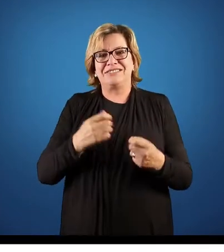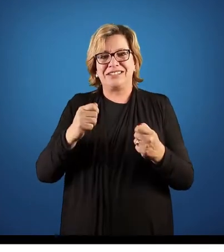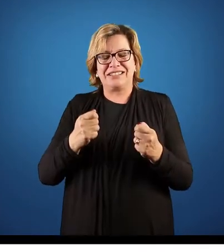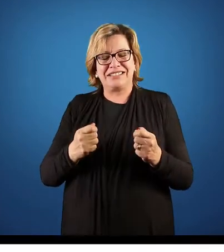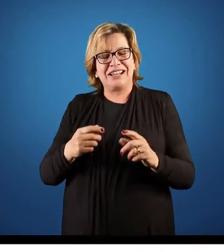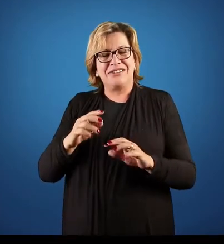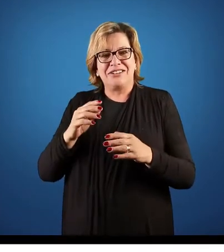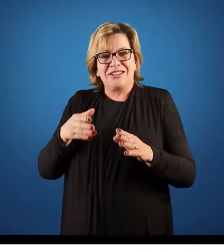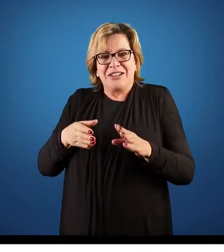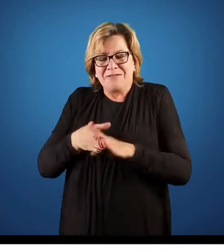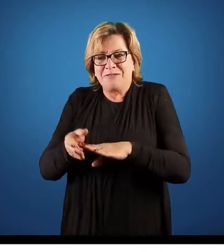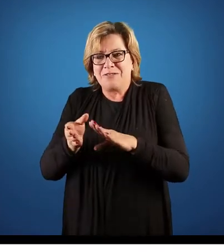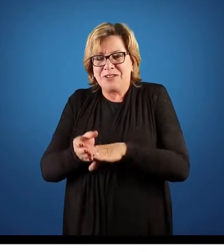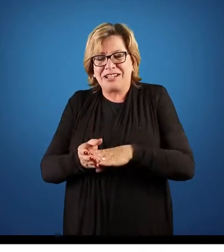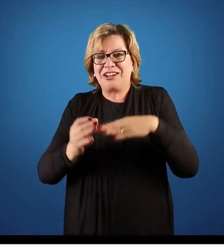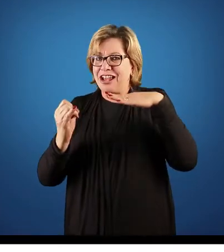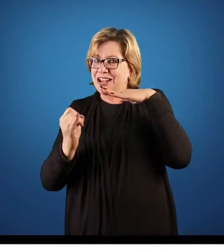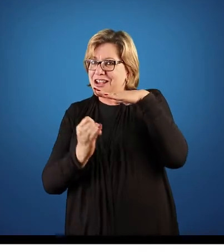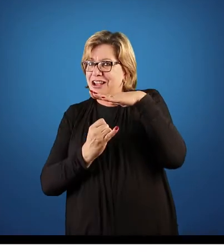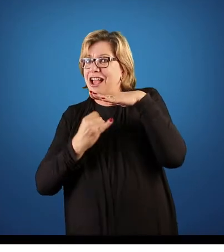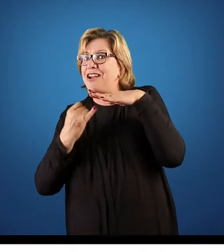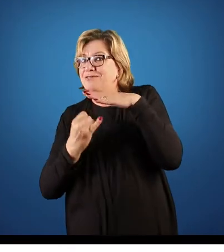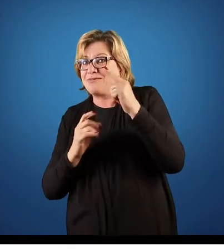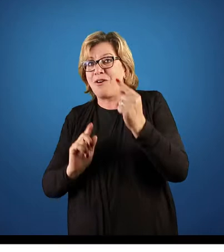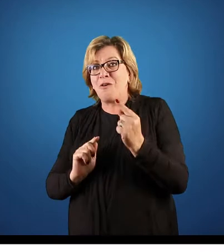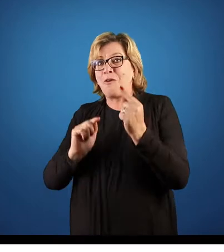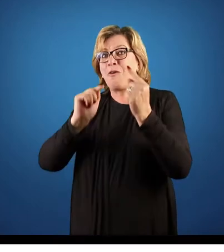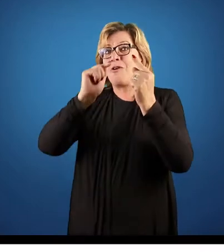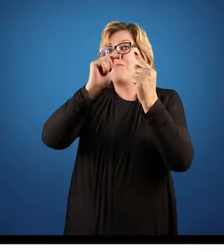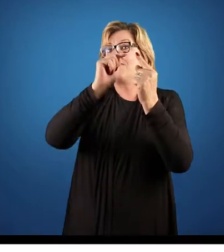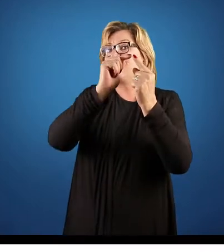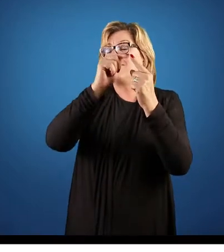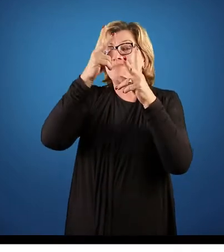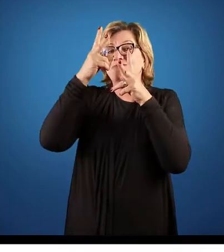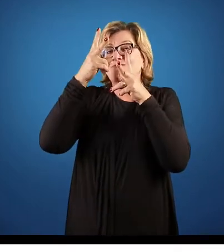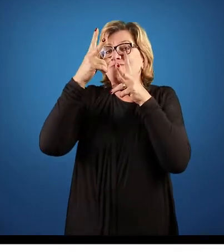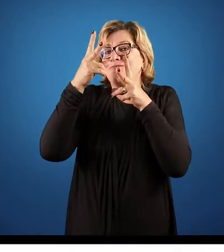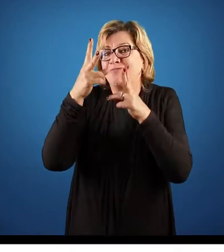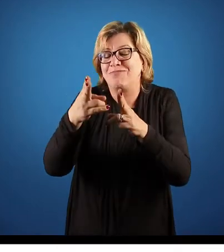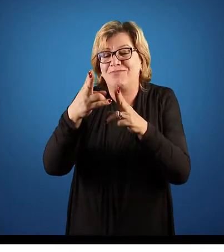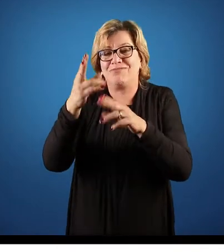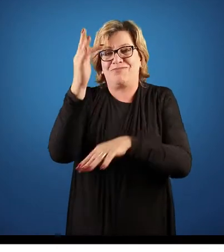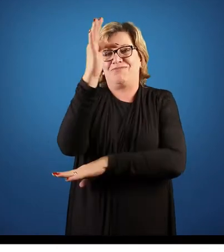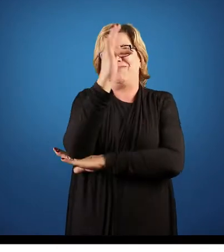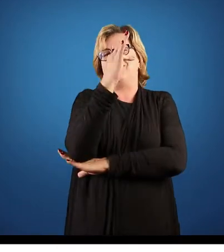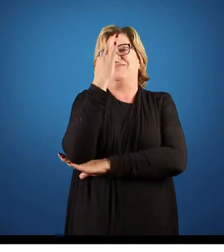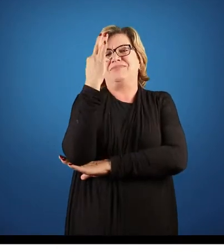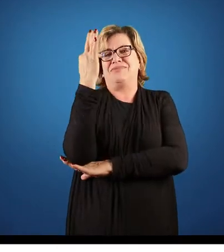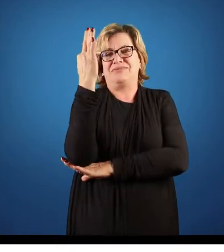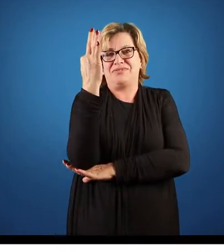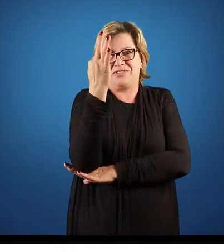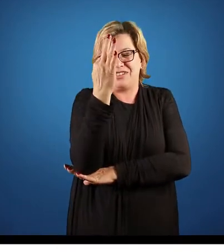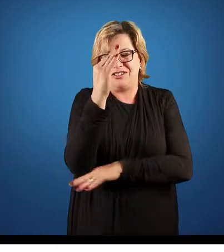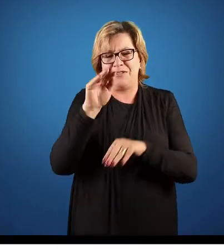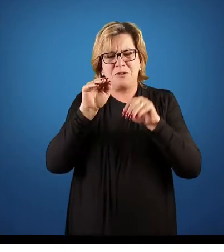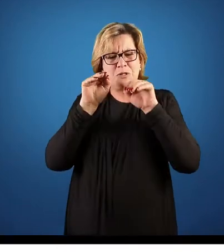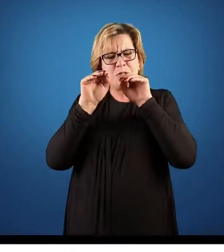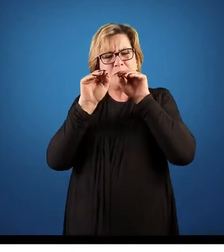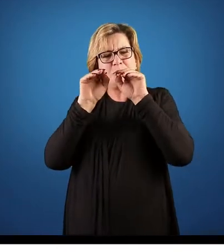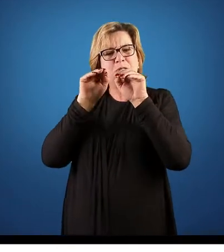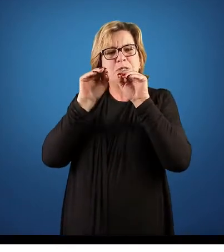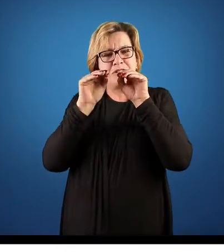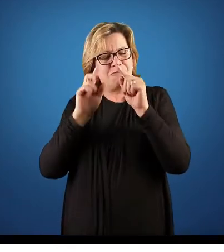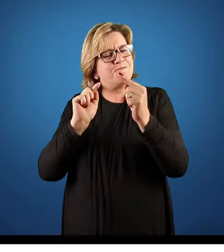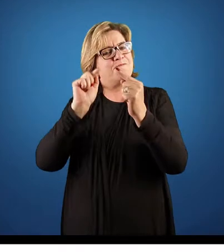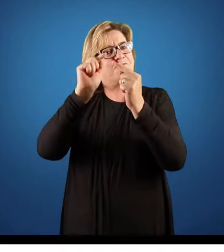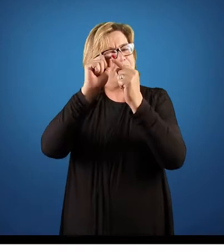objetivos da organização informal estejam congruentes e estejam é alinhados neto o objetivo da